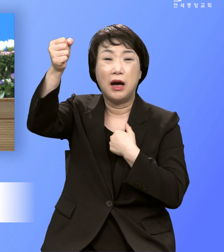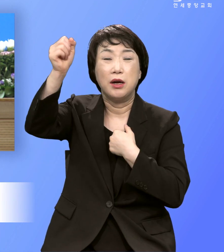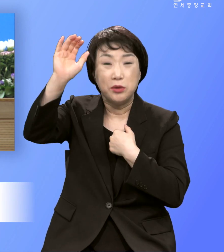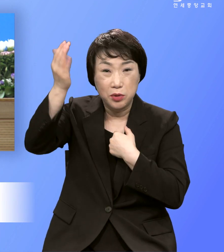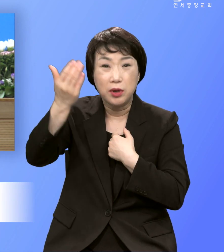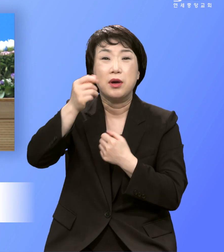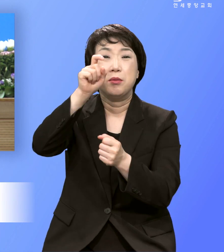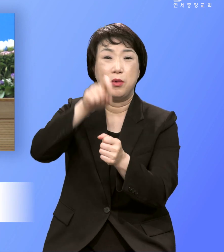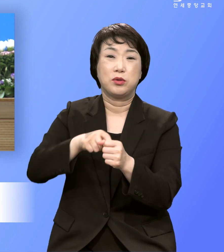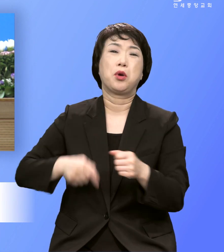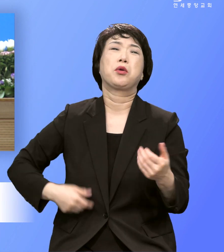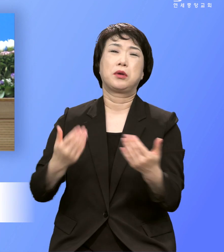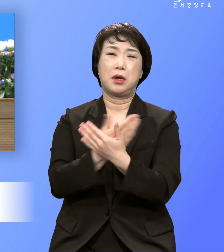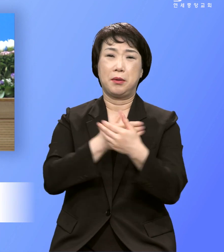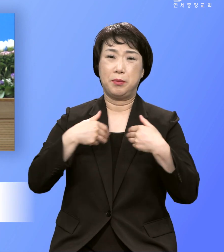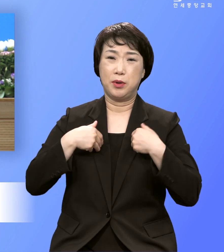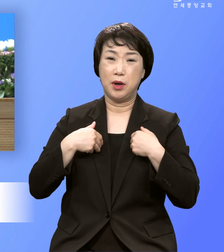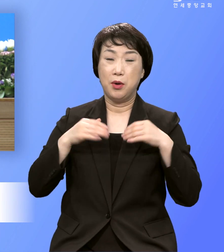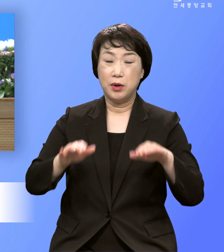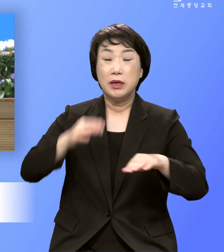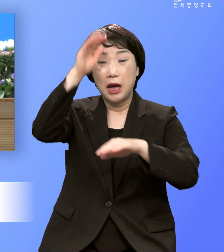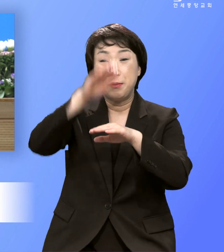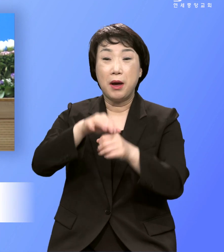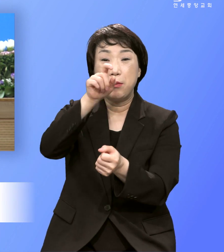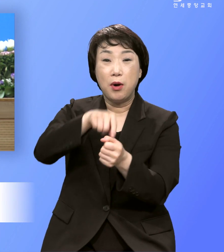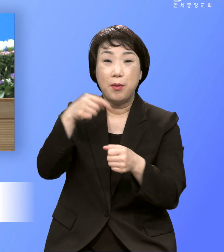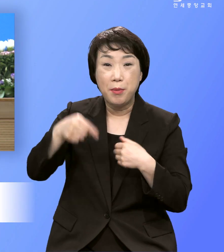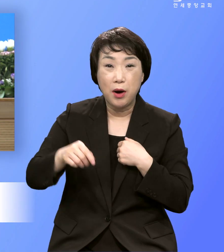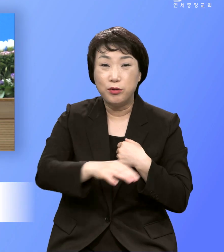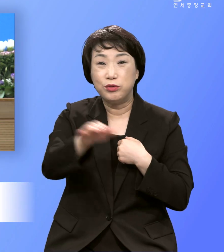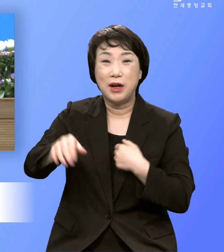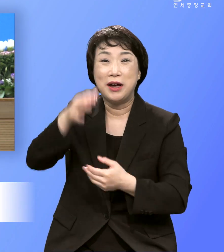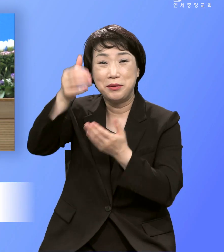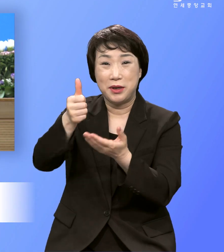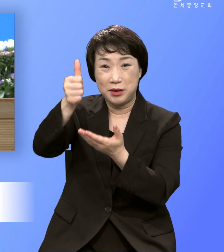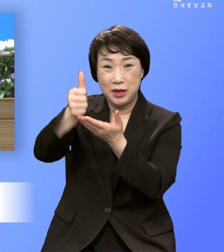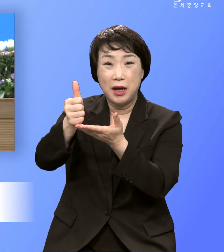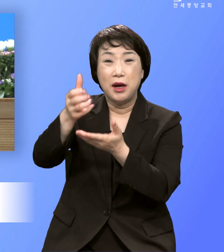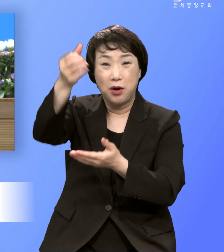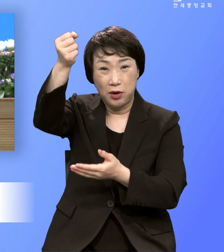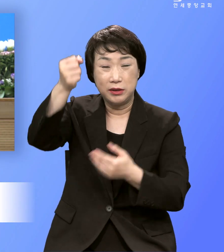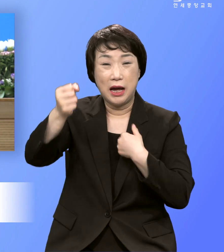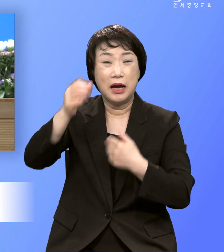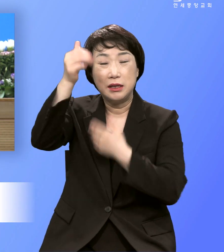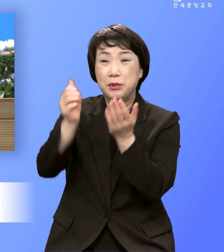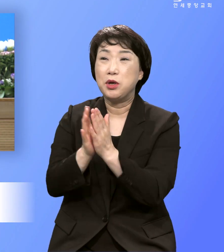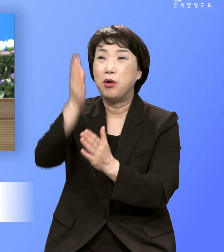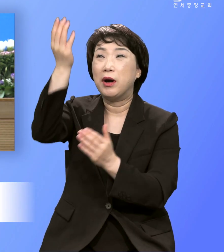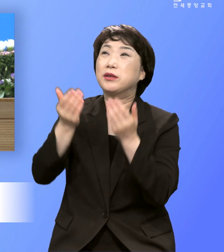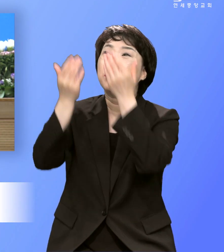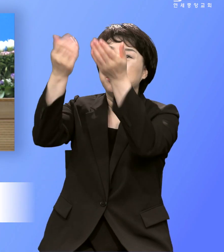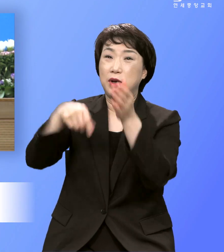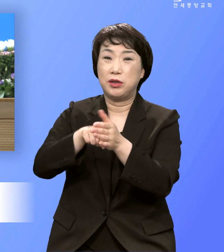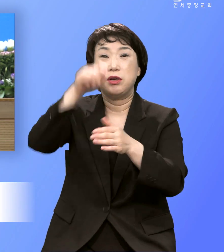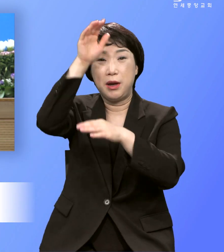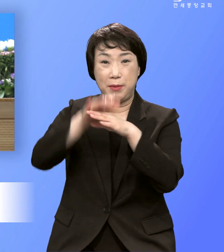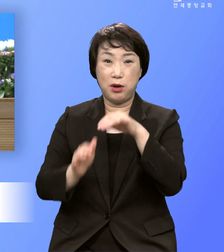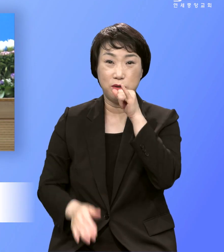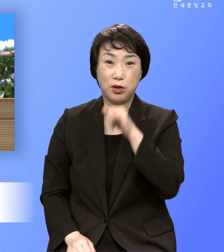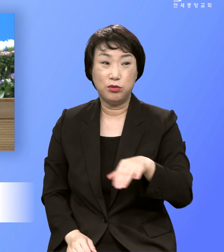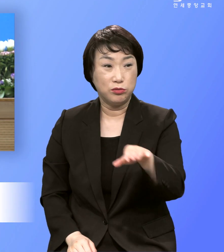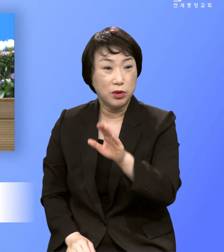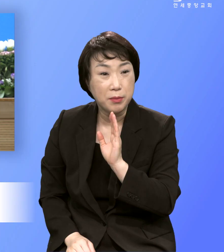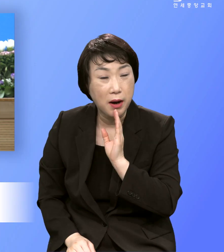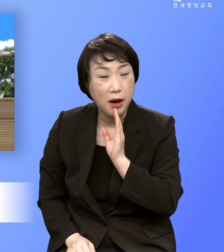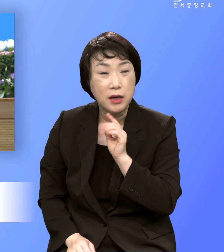회개하는 것이야. 오늘 예배하는 것은 하나님의 것이기 때문에 하나님을 영원하게 하려고 예배드린다. 그것이